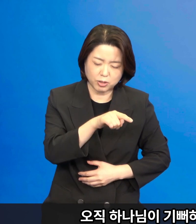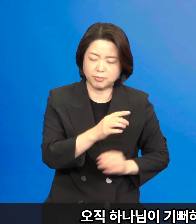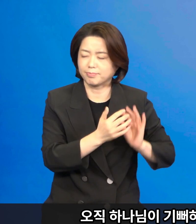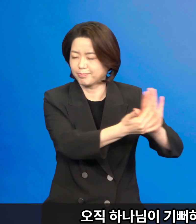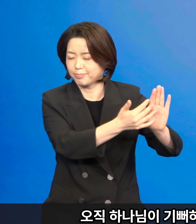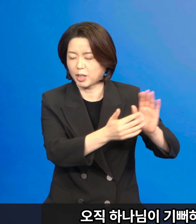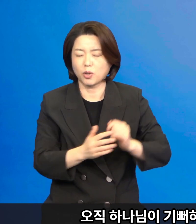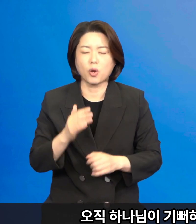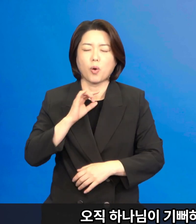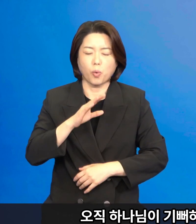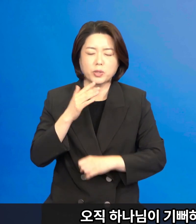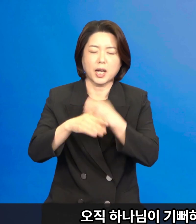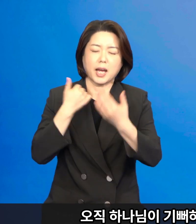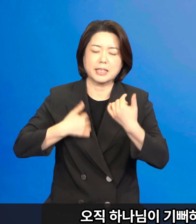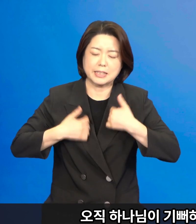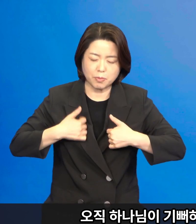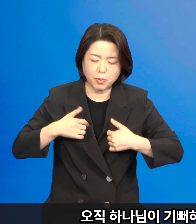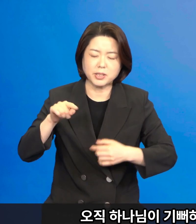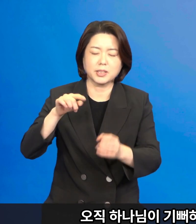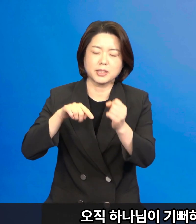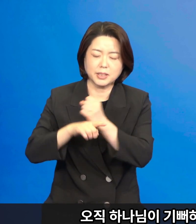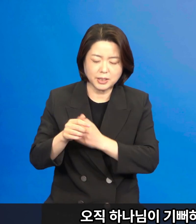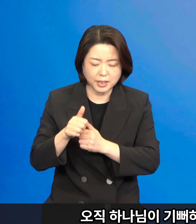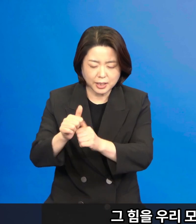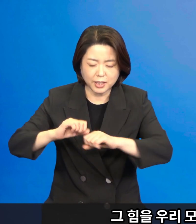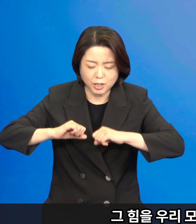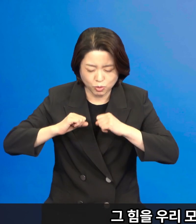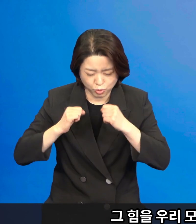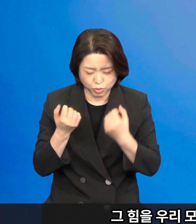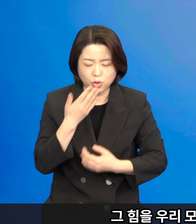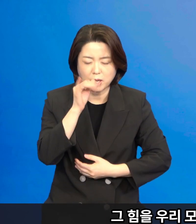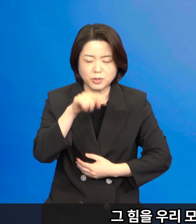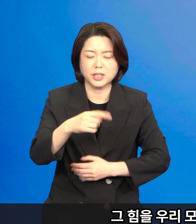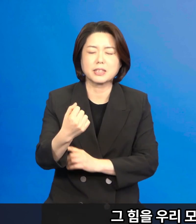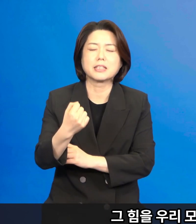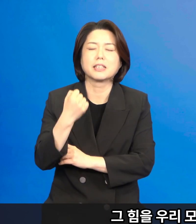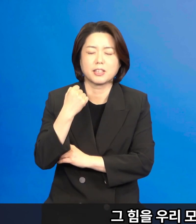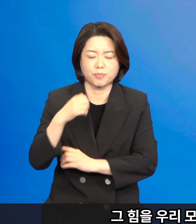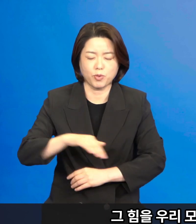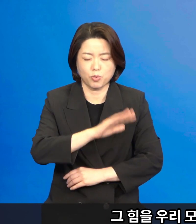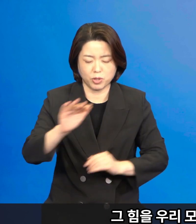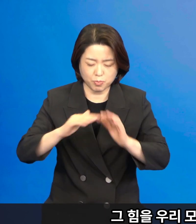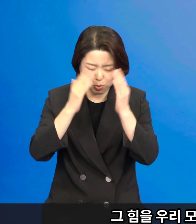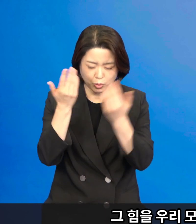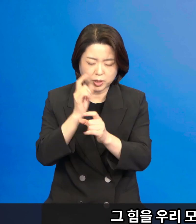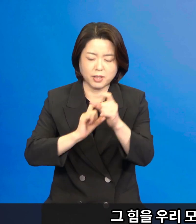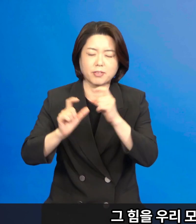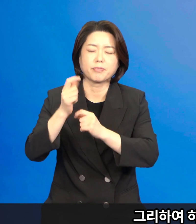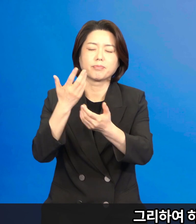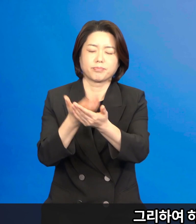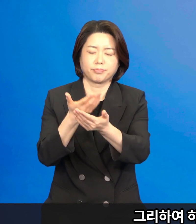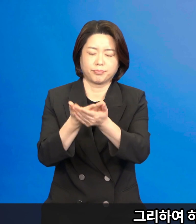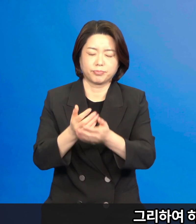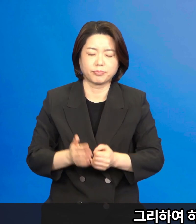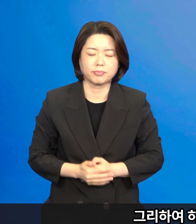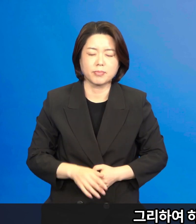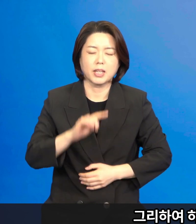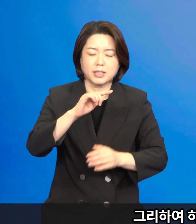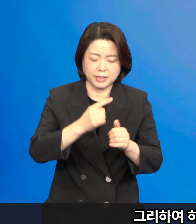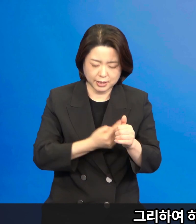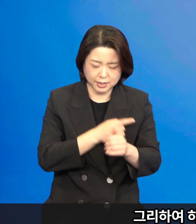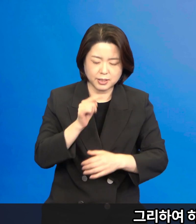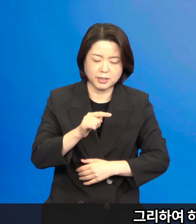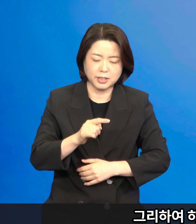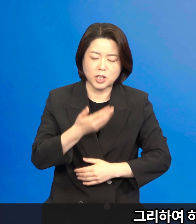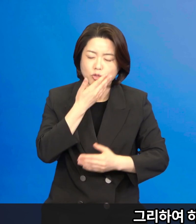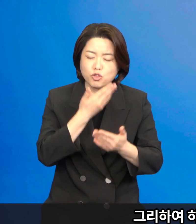오직 하나님이 기뻐하신 뜻에 따라 순종할 수 있는 그 힘을 우리 모두에게 더하여 주시옵소서. 그리하여 하나님,